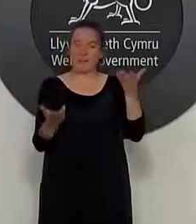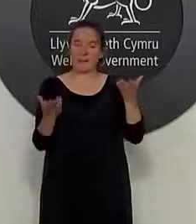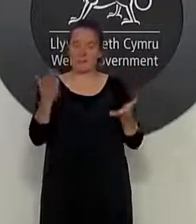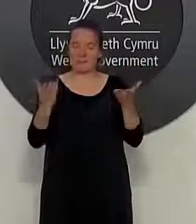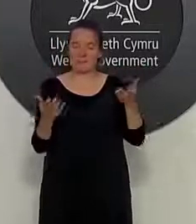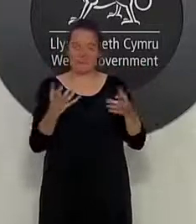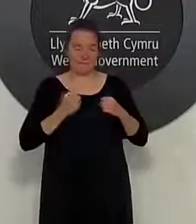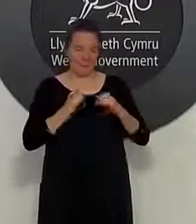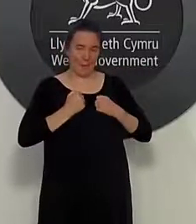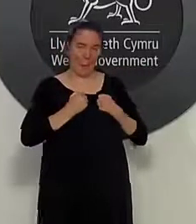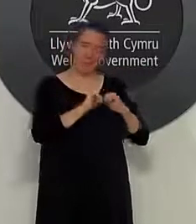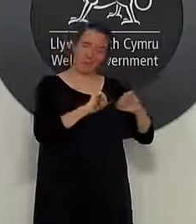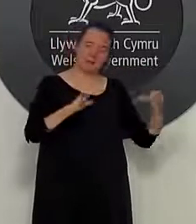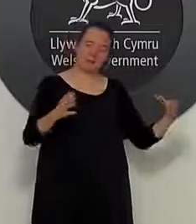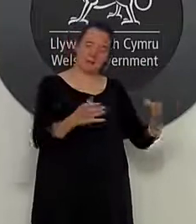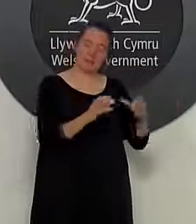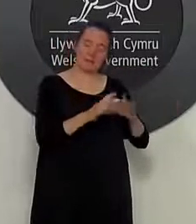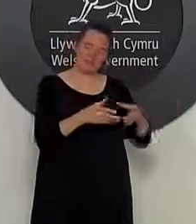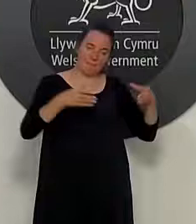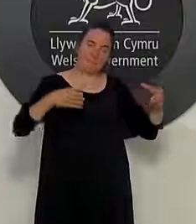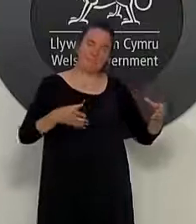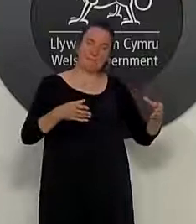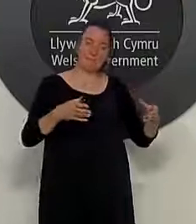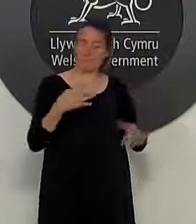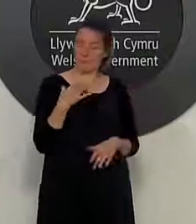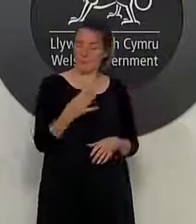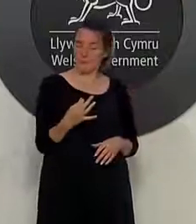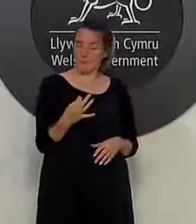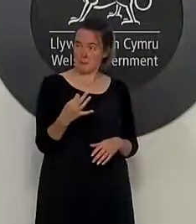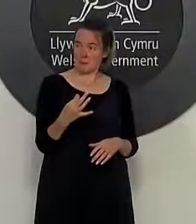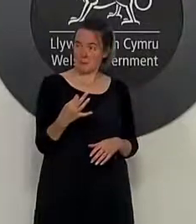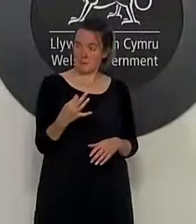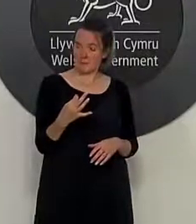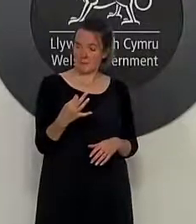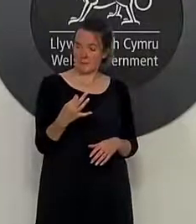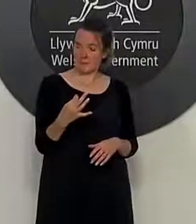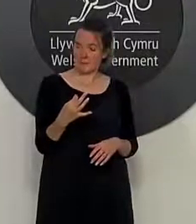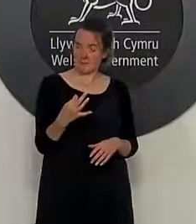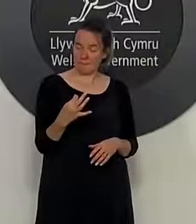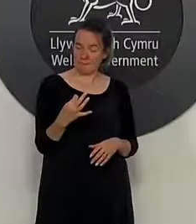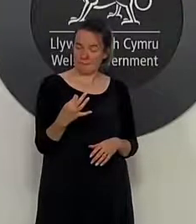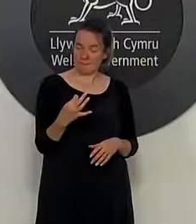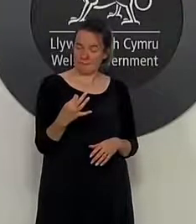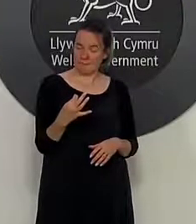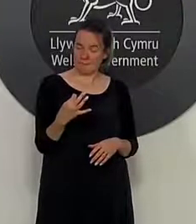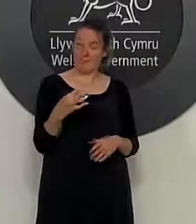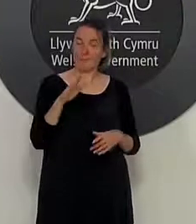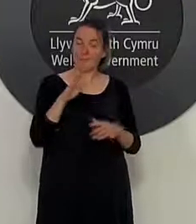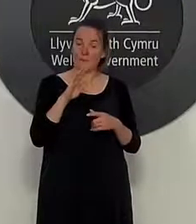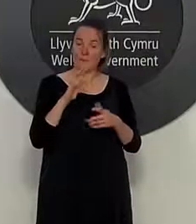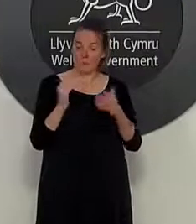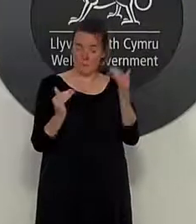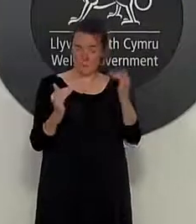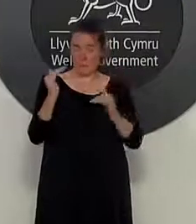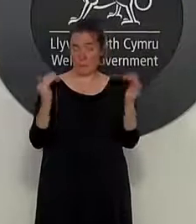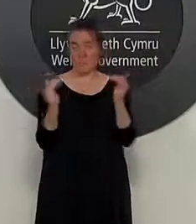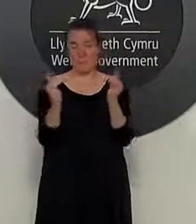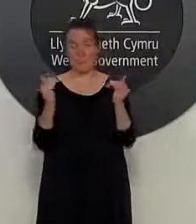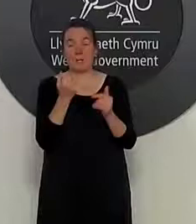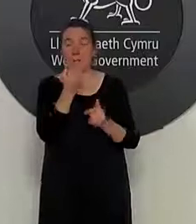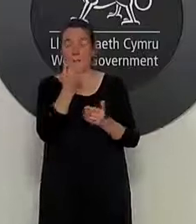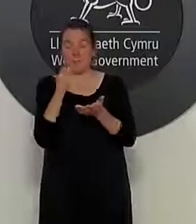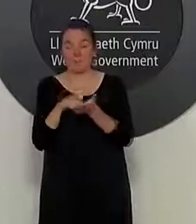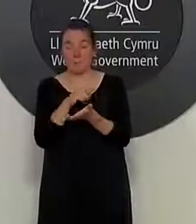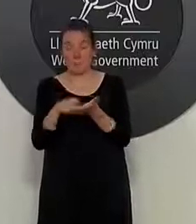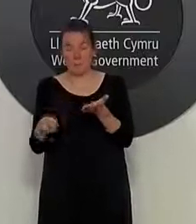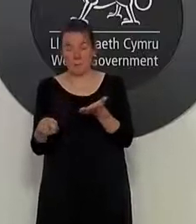yn senedd ni yn gynrychliadol, nid yn unig o ran y pleidiau, ond o ran